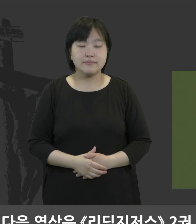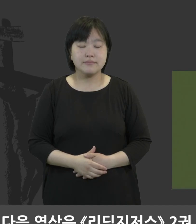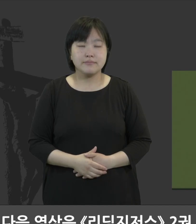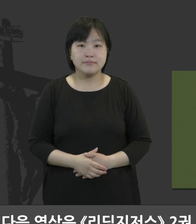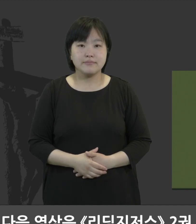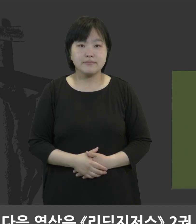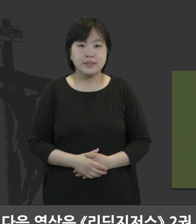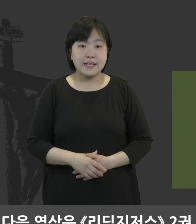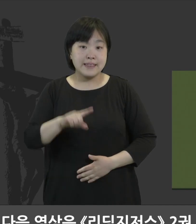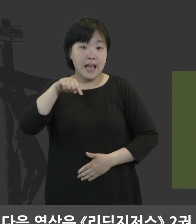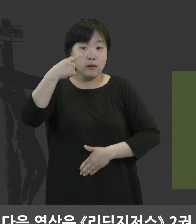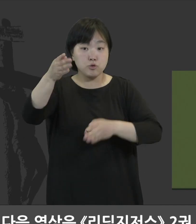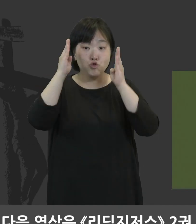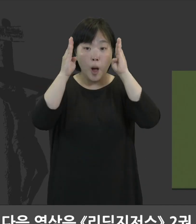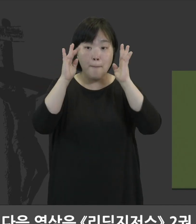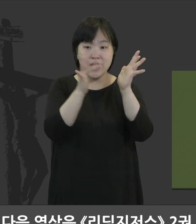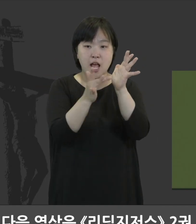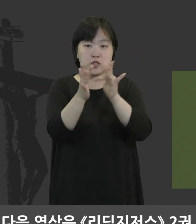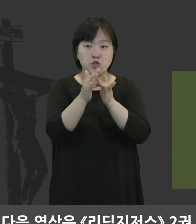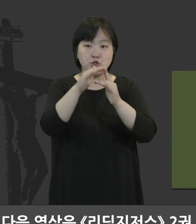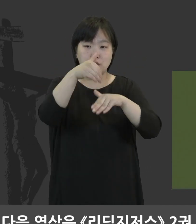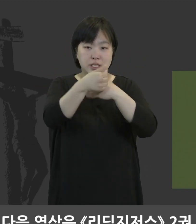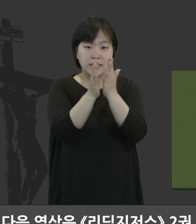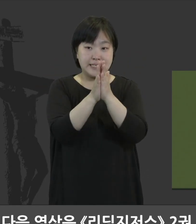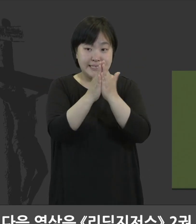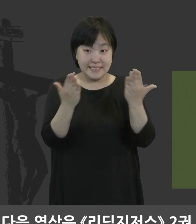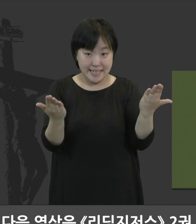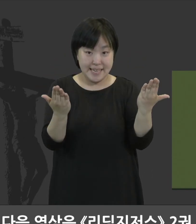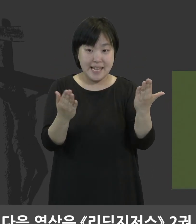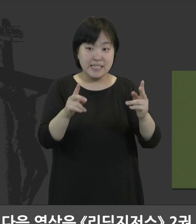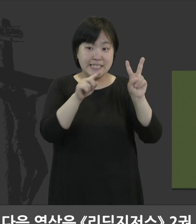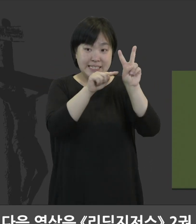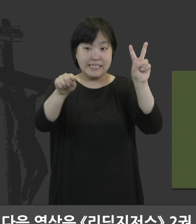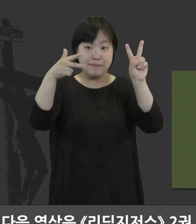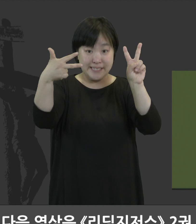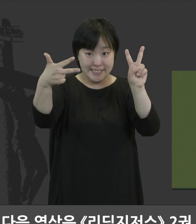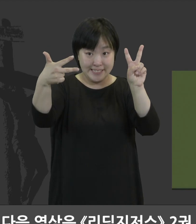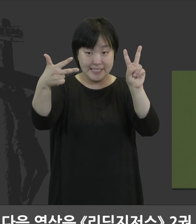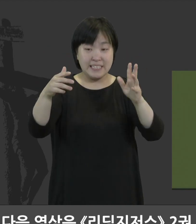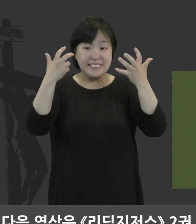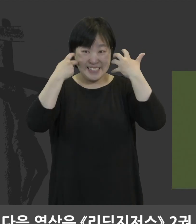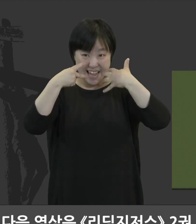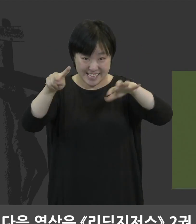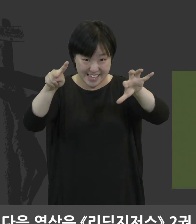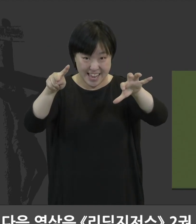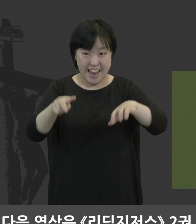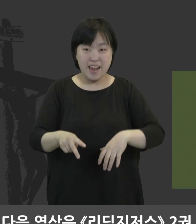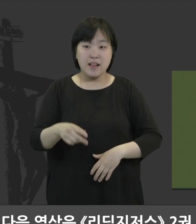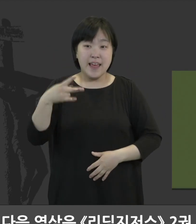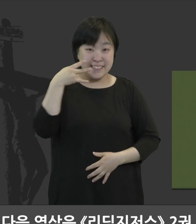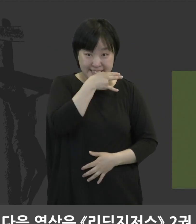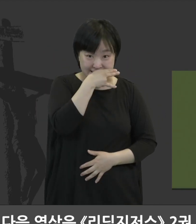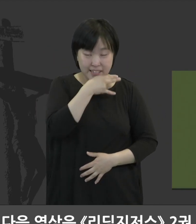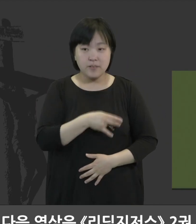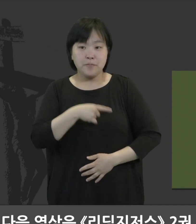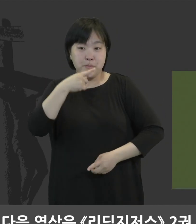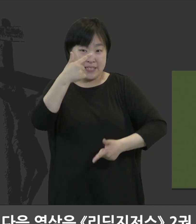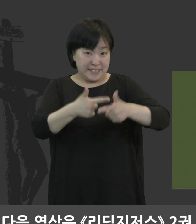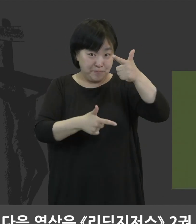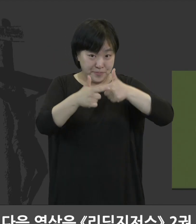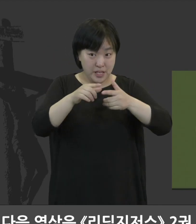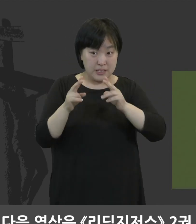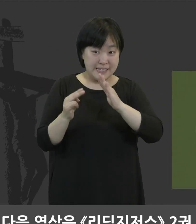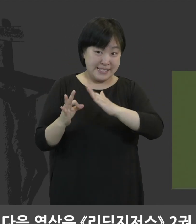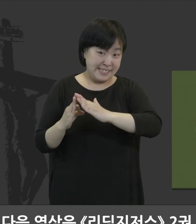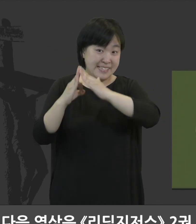다음 영상은 리딩 지저스 2권 그 마지막 수업으로 다니엘과 에스더, 느헤미야와 에스라의 이야기를